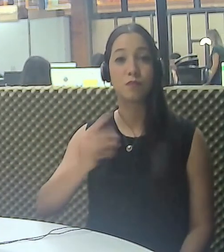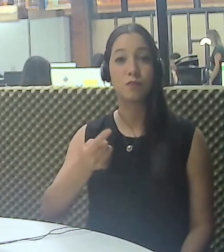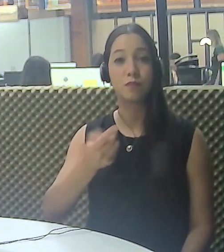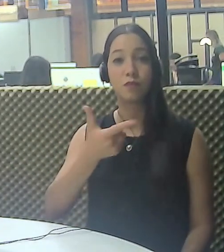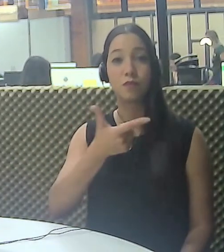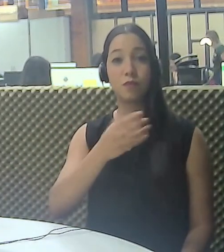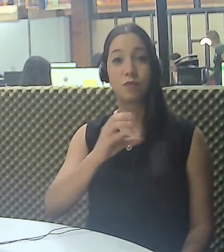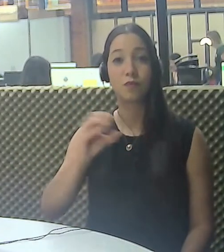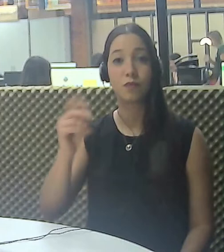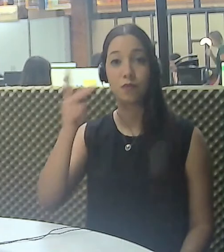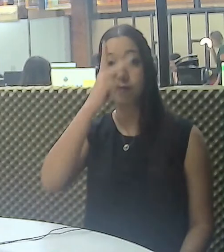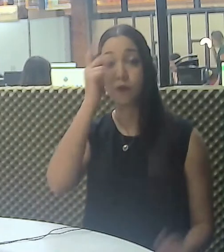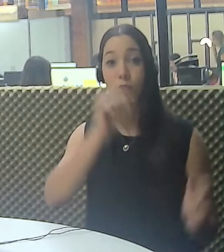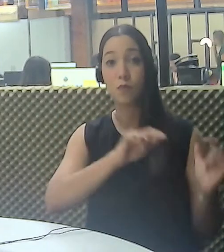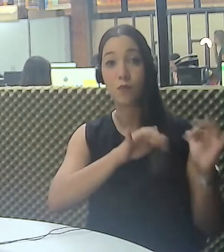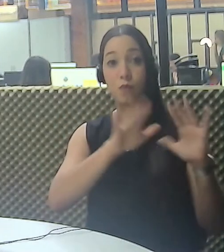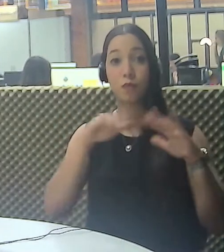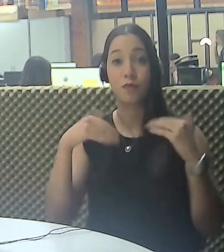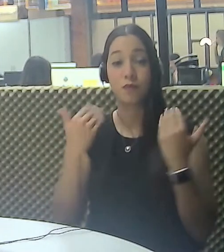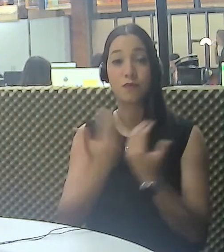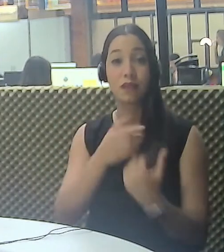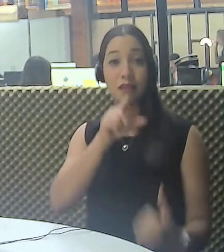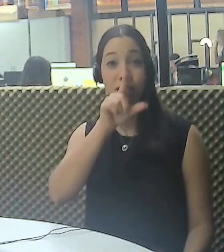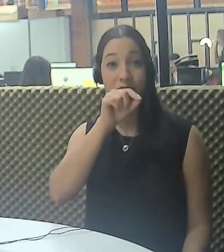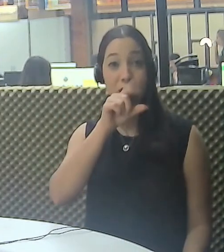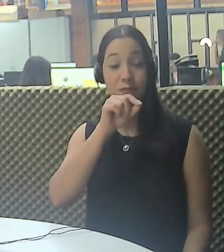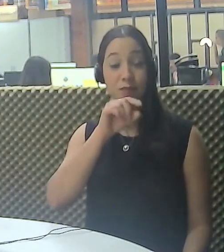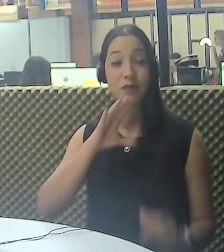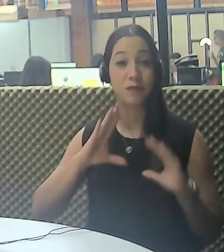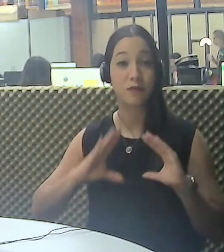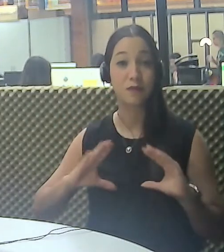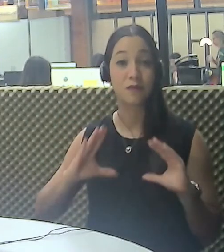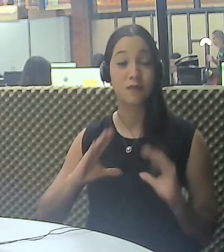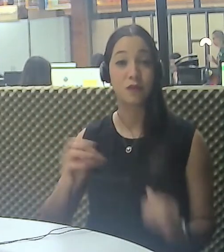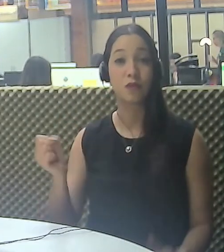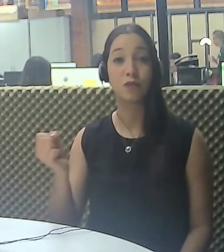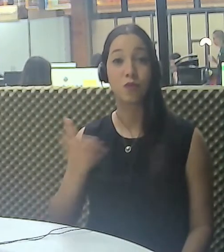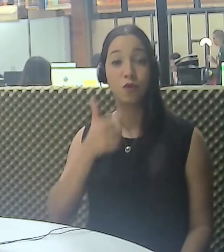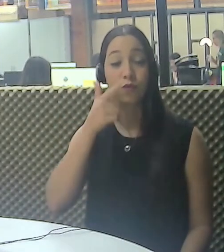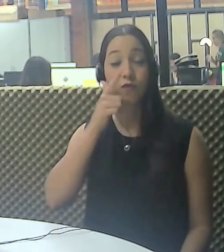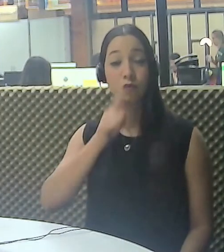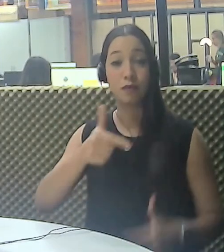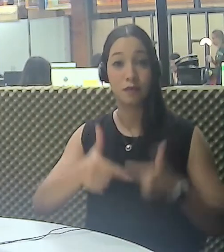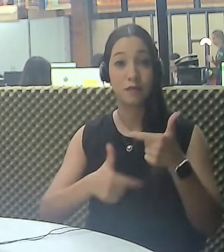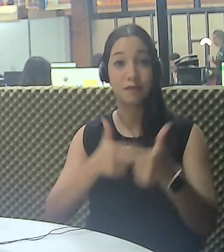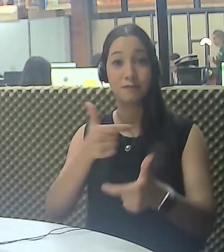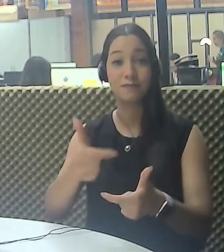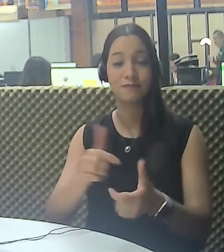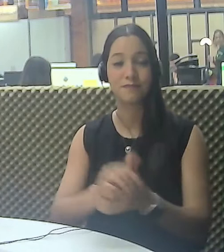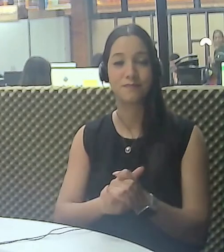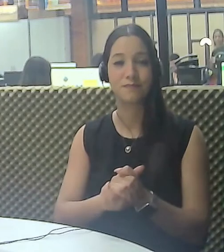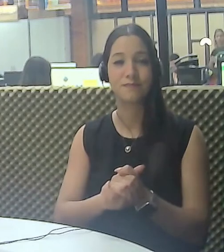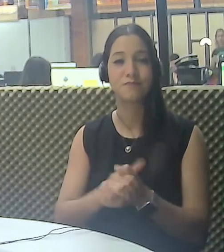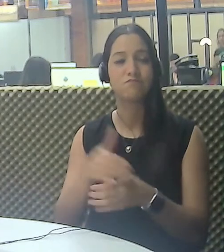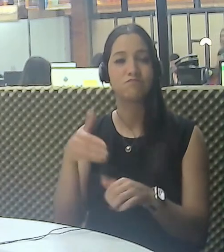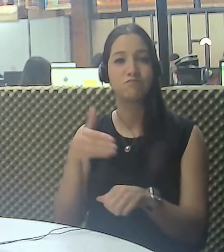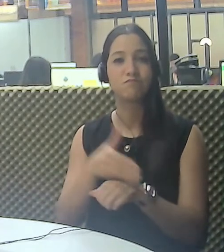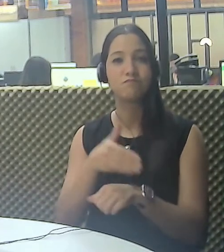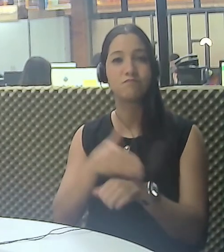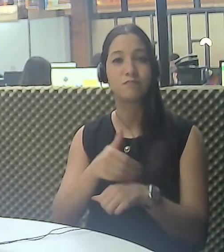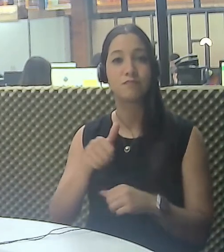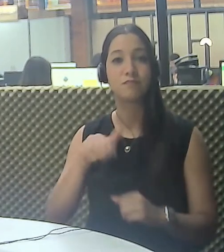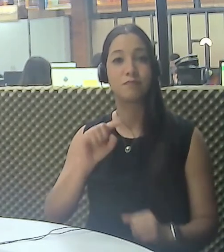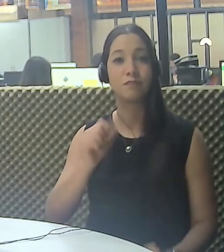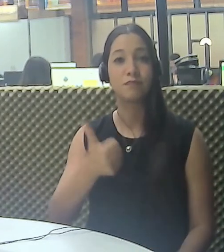pessoas compareceram na Arena Sabiazinho em busca de uma nova colocação no mercado de trabalho. Com a participação de mais